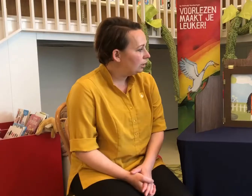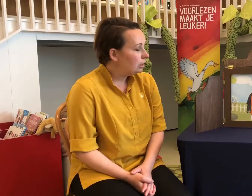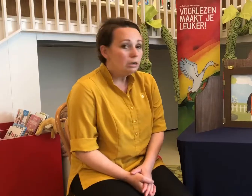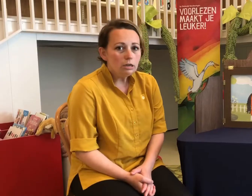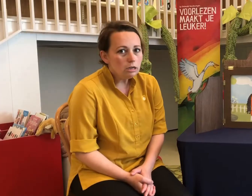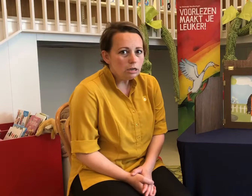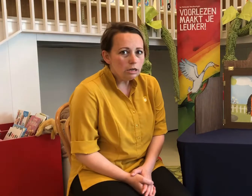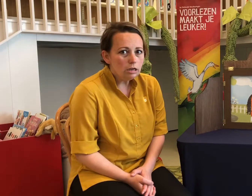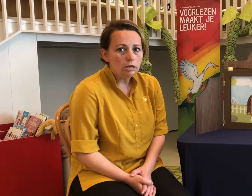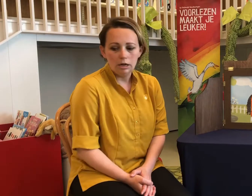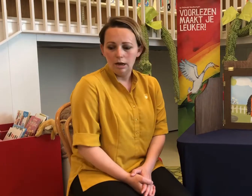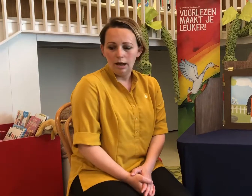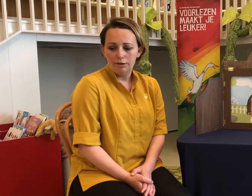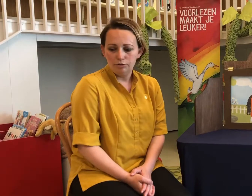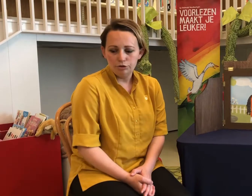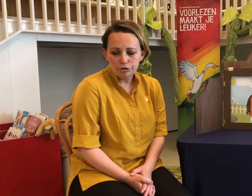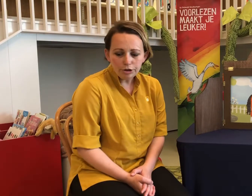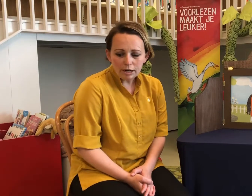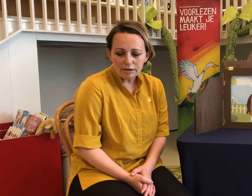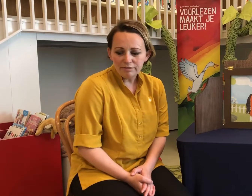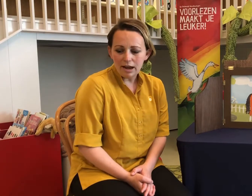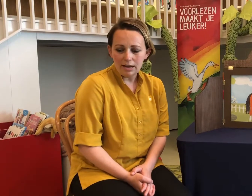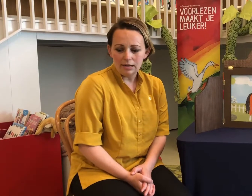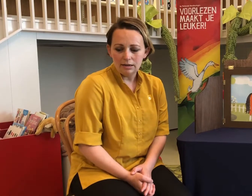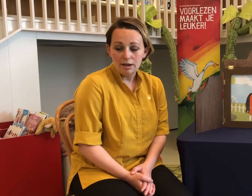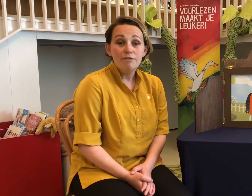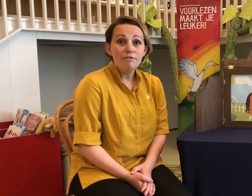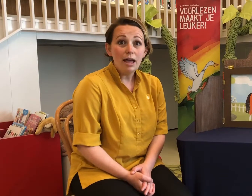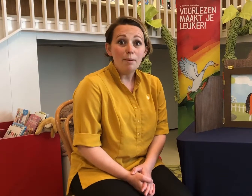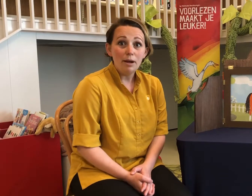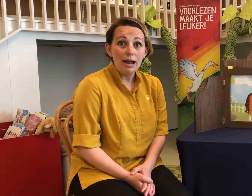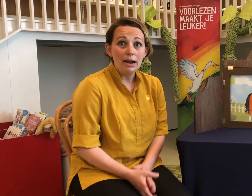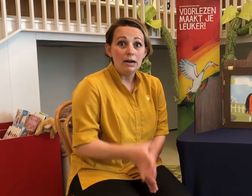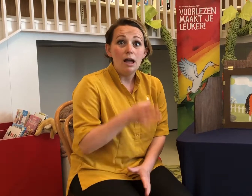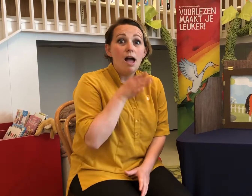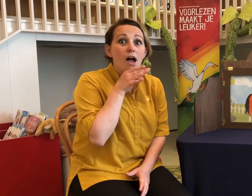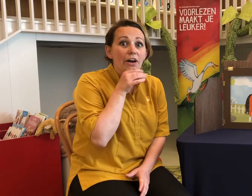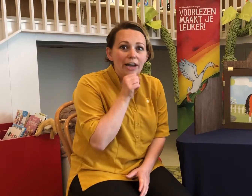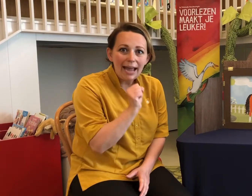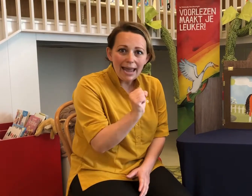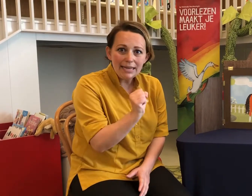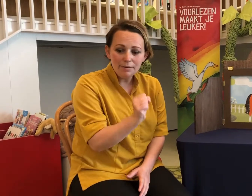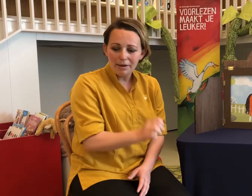Hii, het wordt druk in de wei. We hebben er een geitje bij.